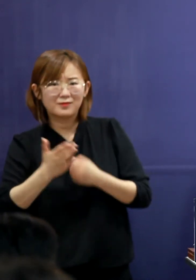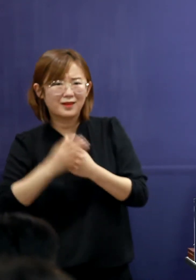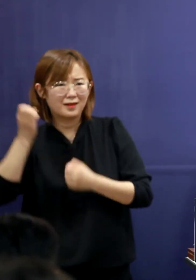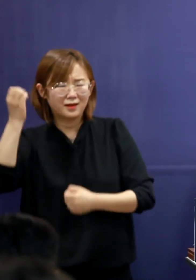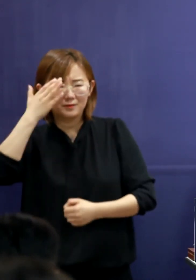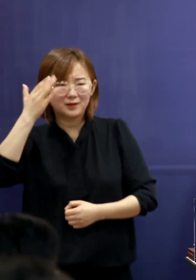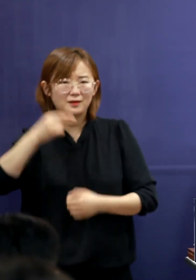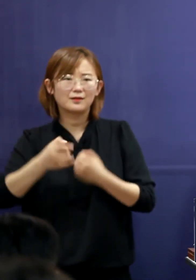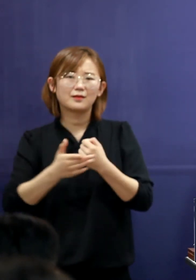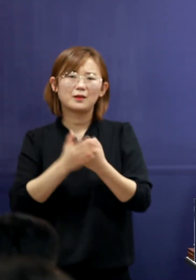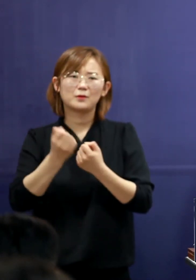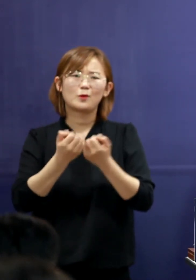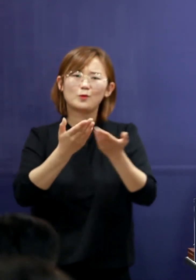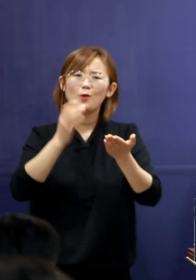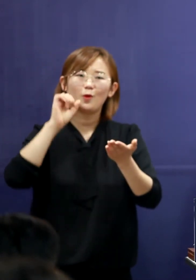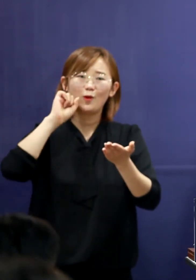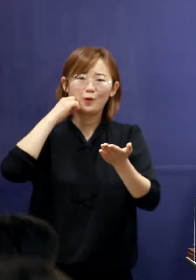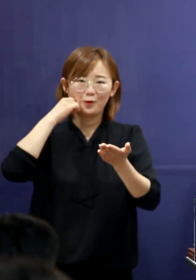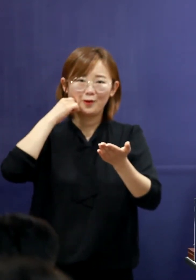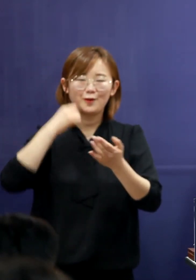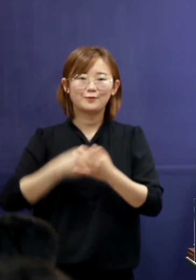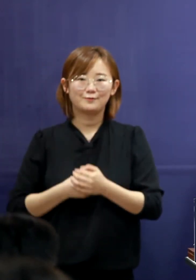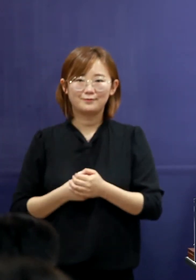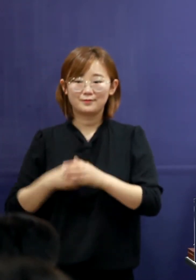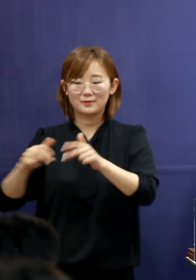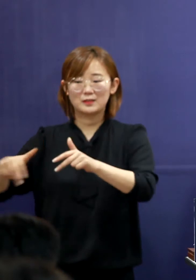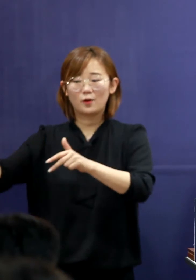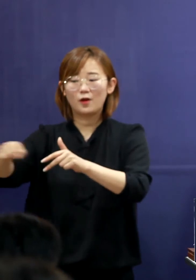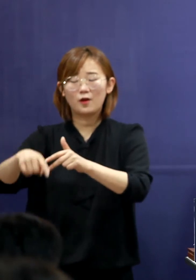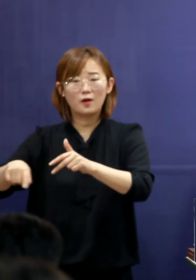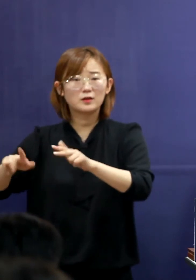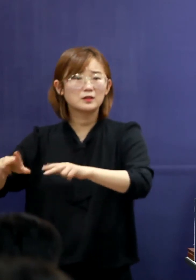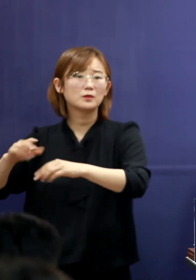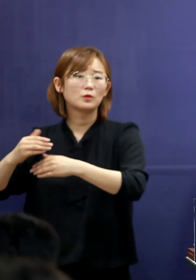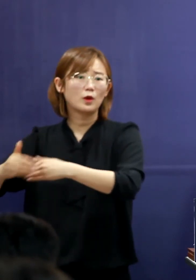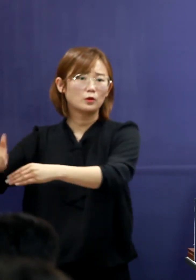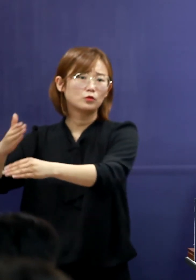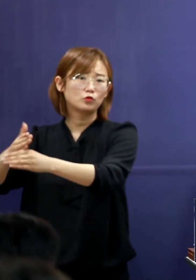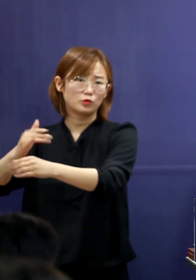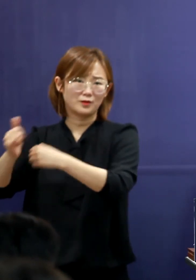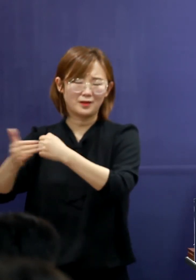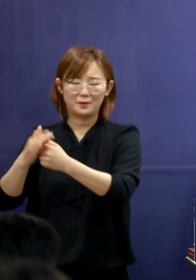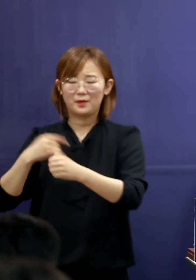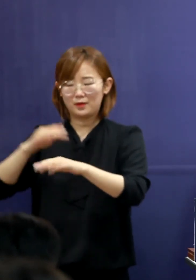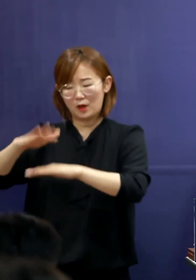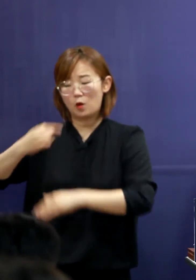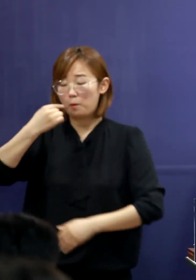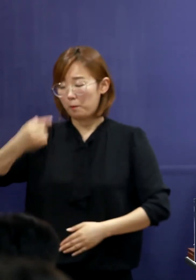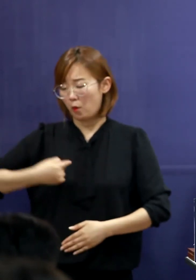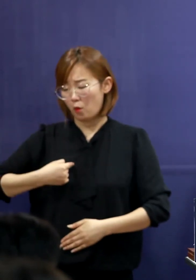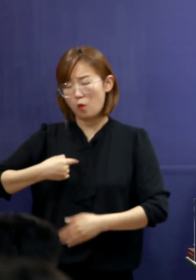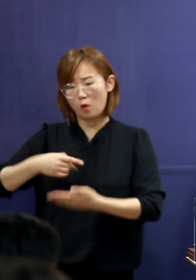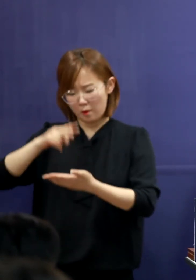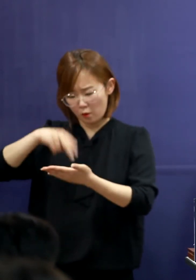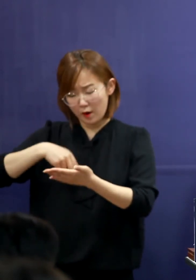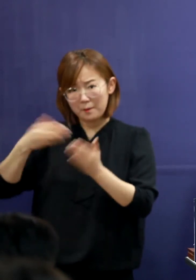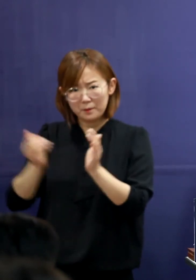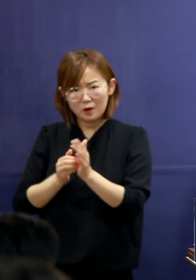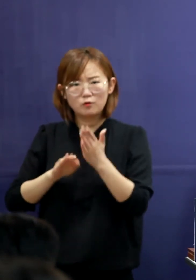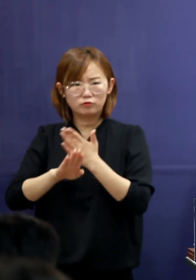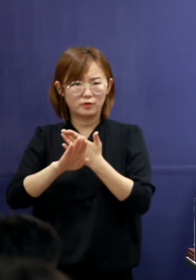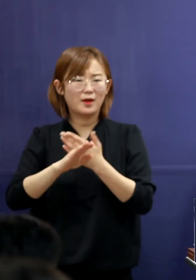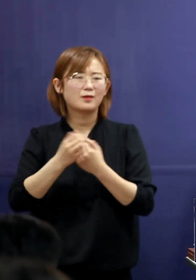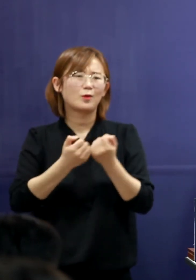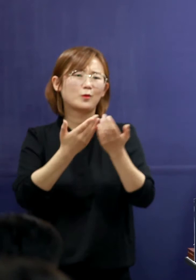제가 지금 실무자들 사이에 처리가 되고 있는 사항이라서 제가 내용을 보고를 받아보고 그래야